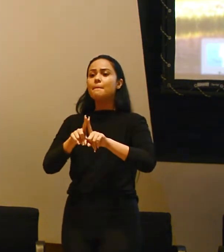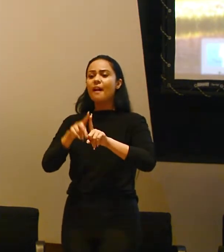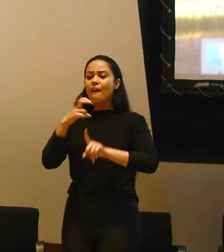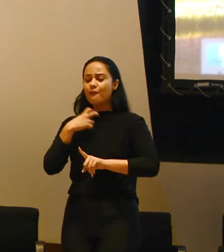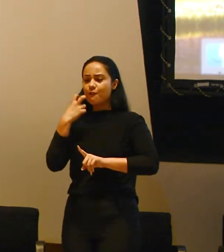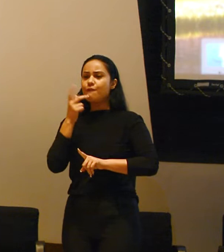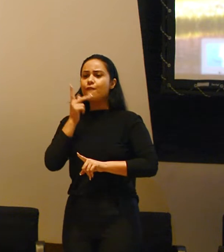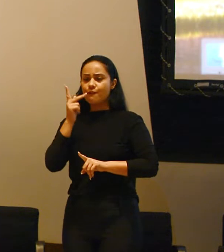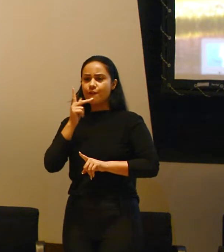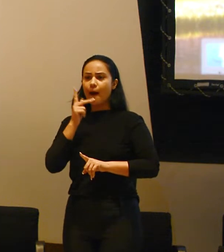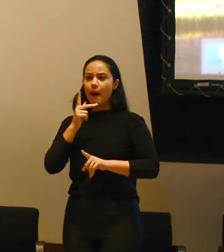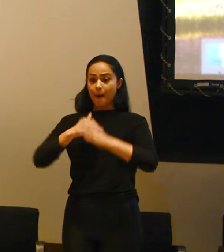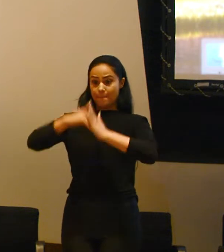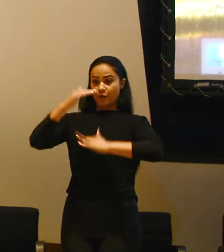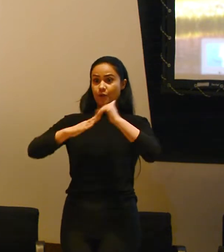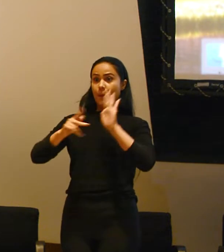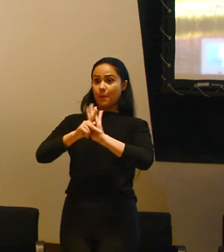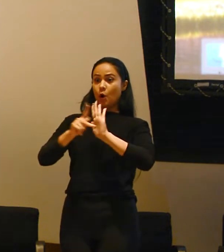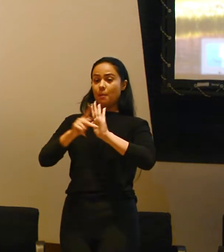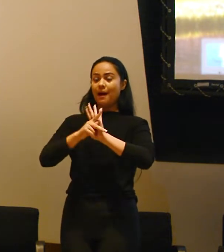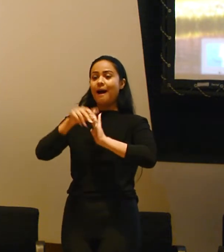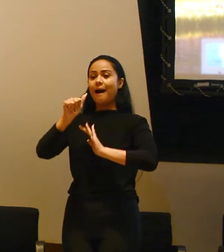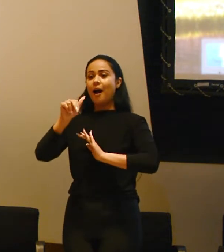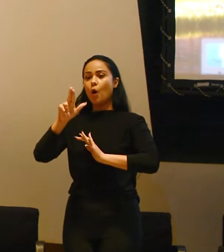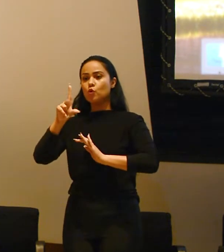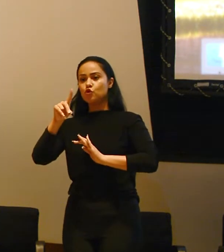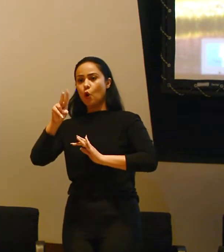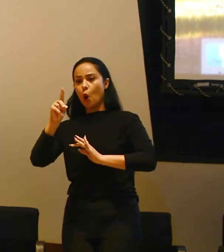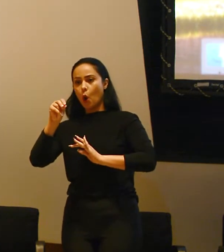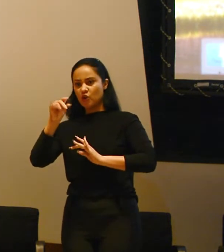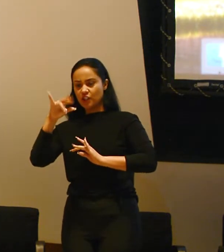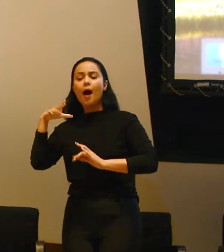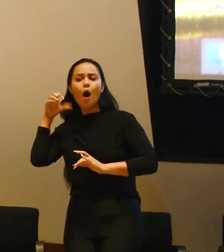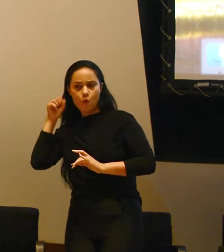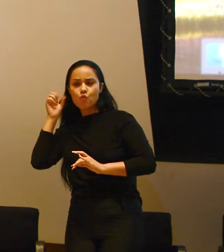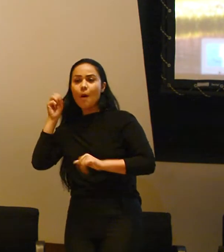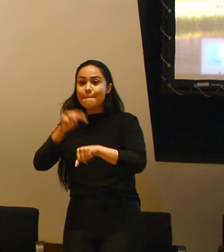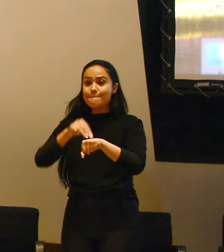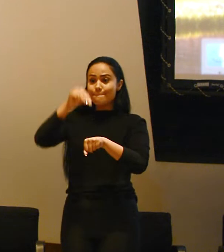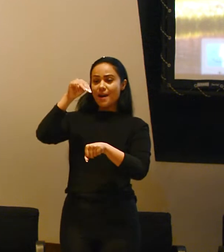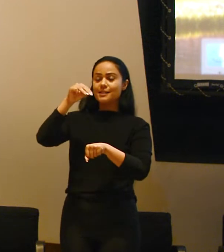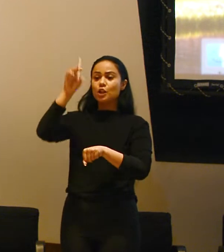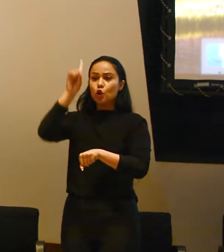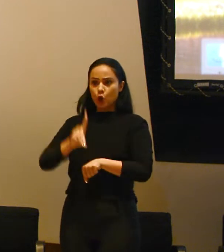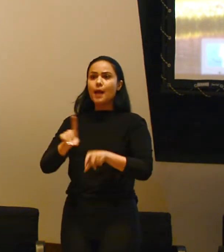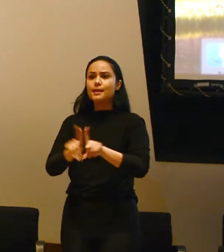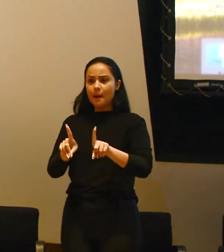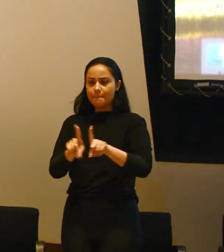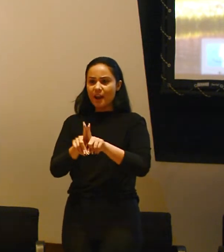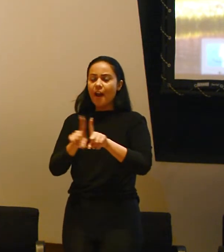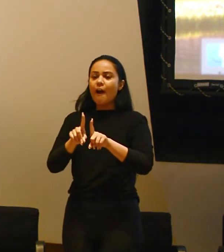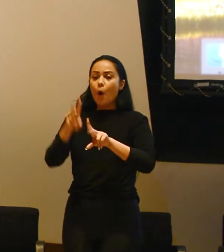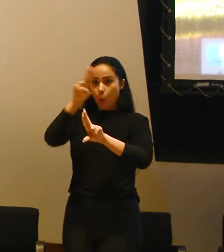CRAEF, é especialista em audiologia clínica, mestra e doutoranda em Ciências da Saúde pela Universidade de